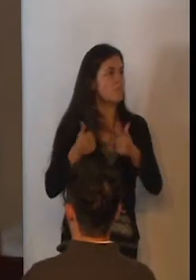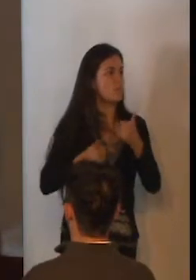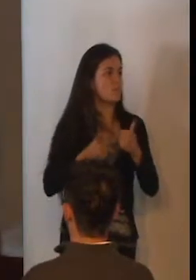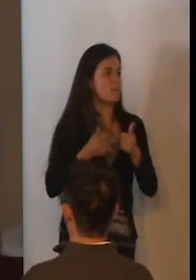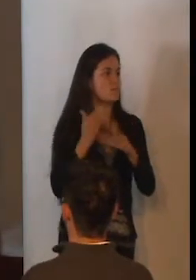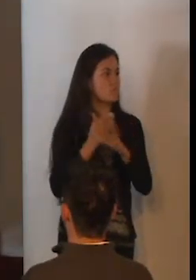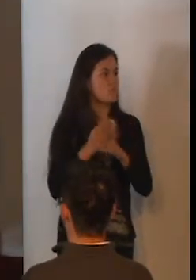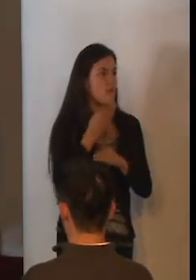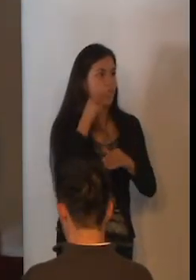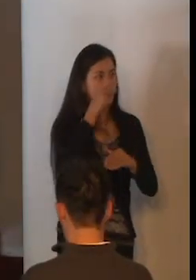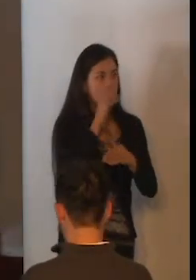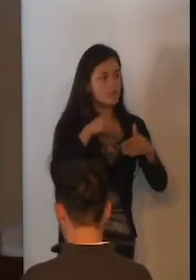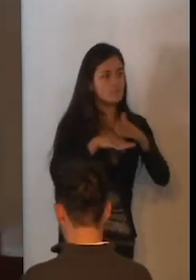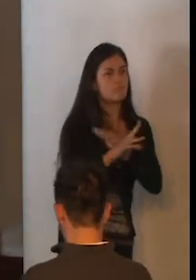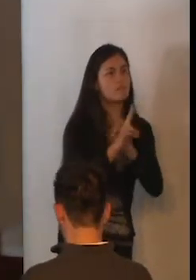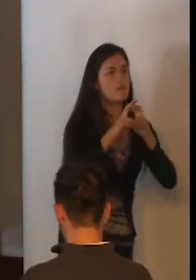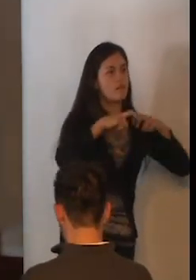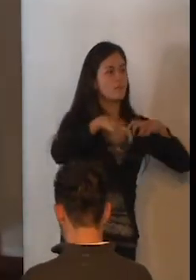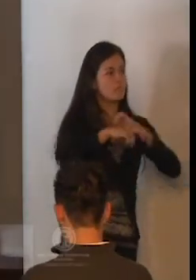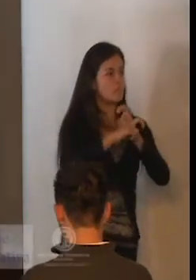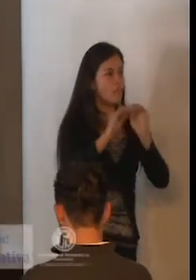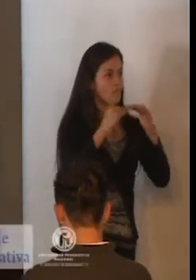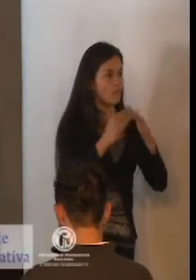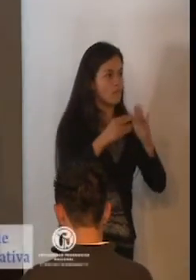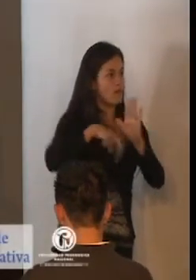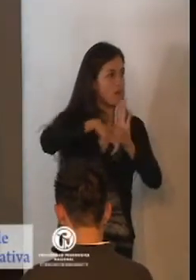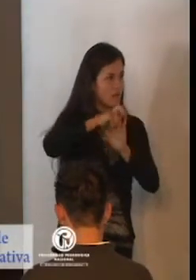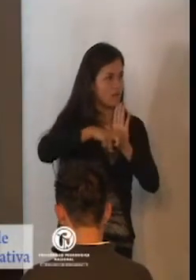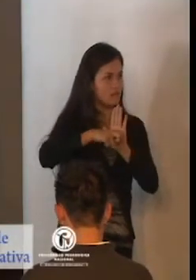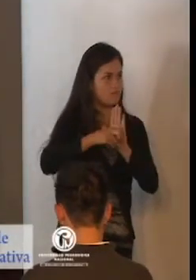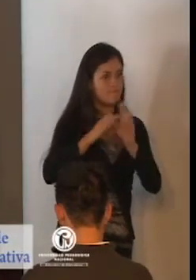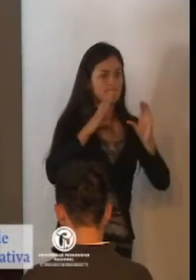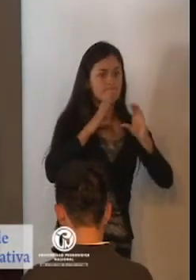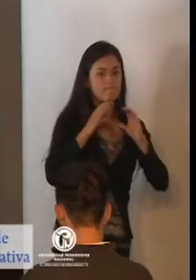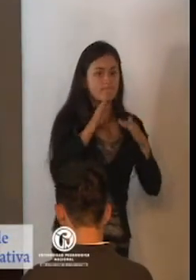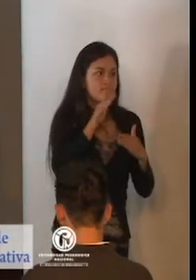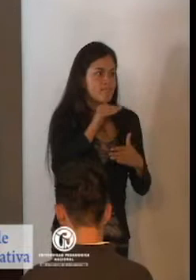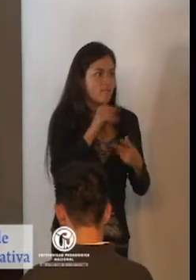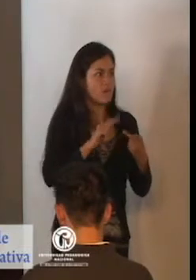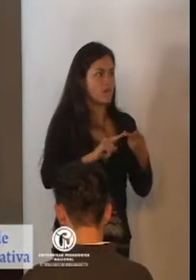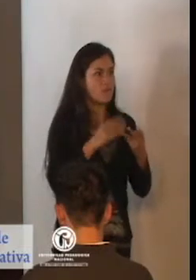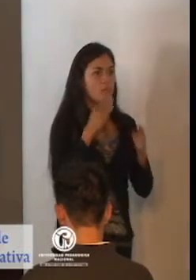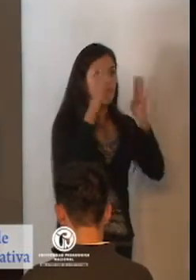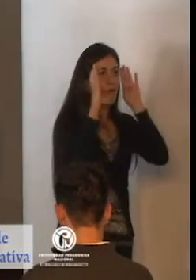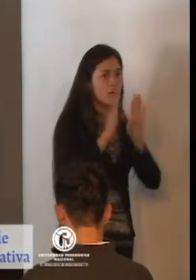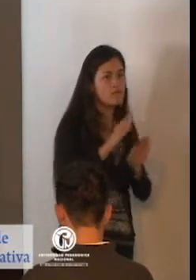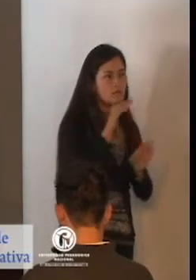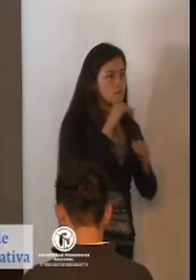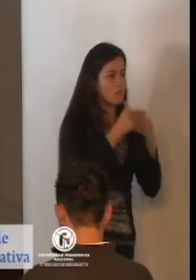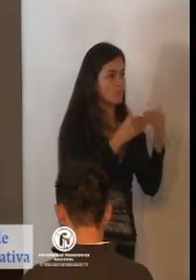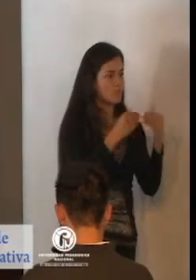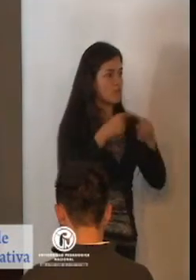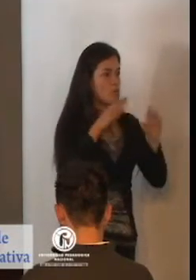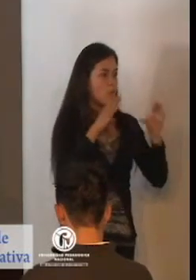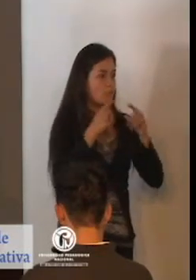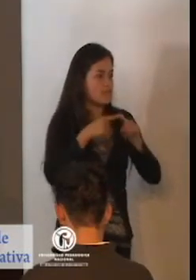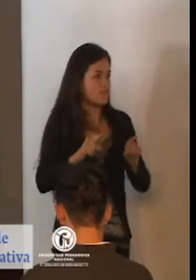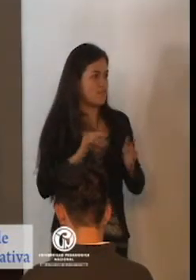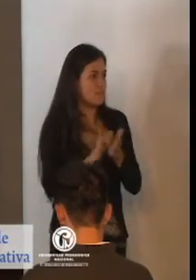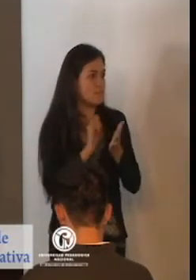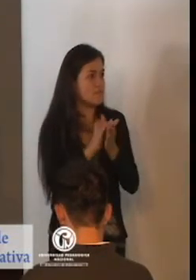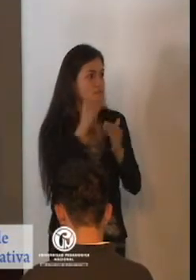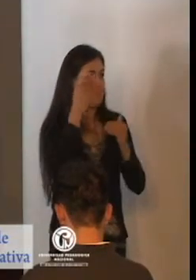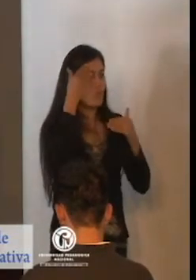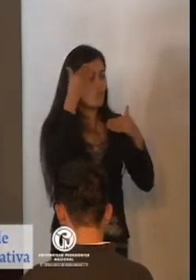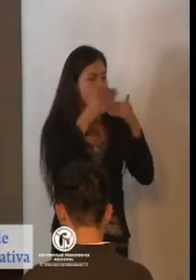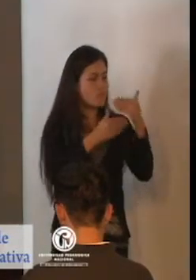infantil en donde el niño no tiene una comunicación, no hay grandes periodos de atención, estos procesos empezarían un poco